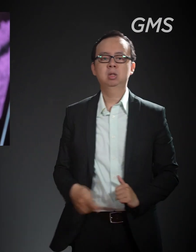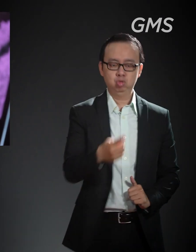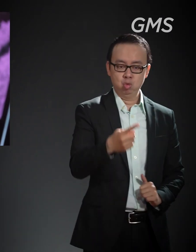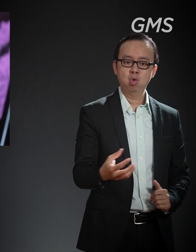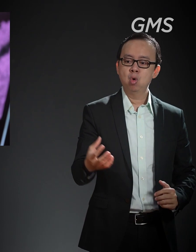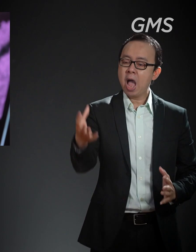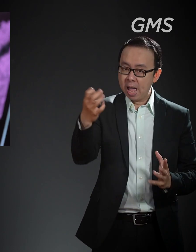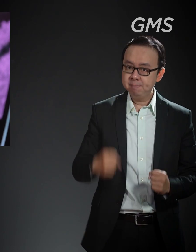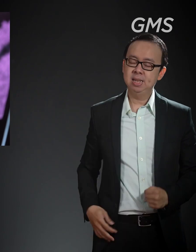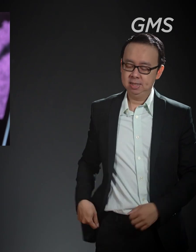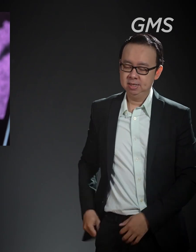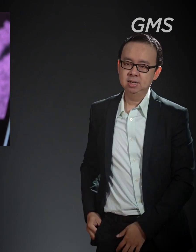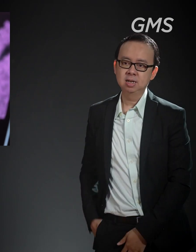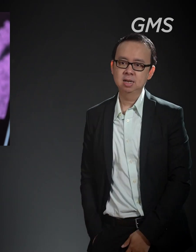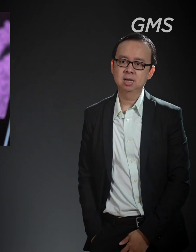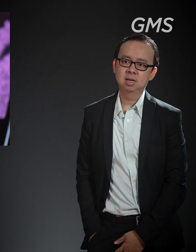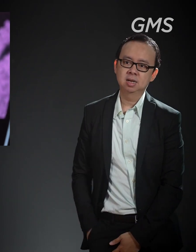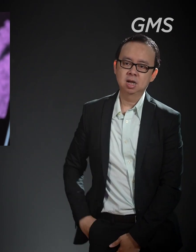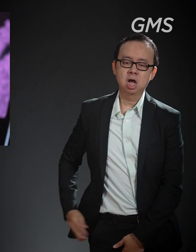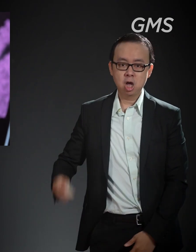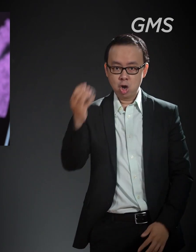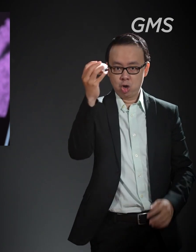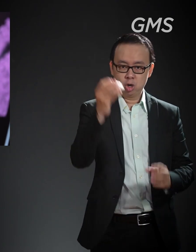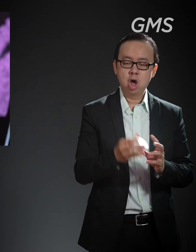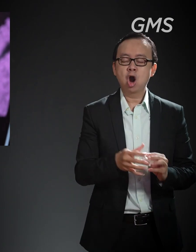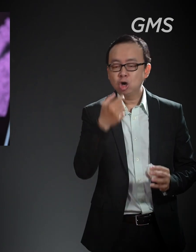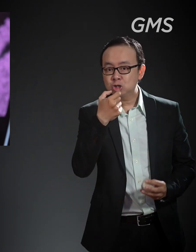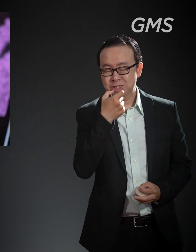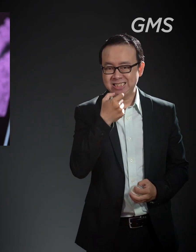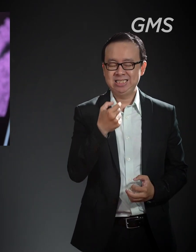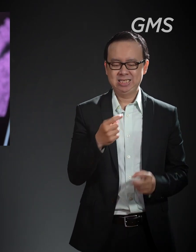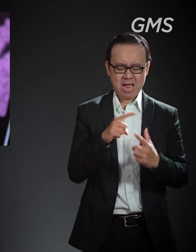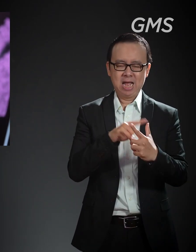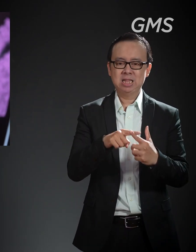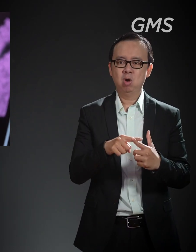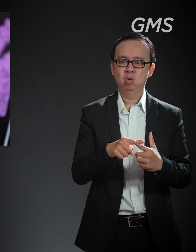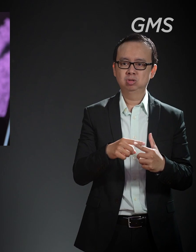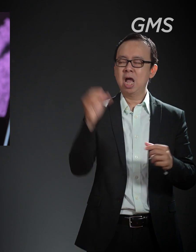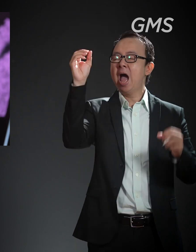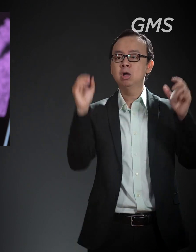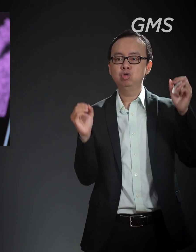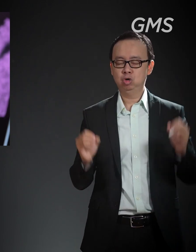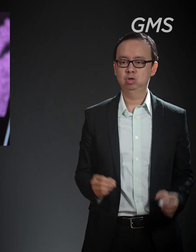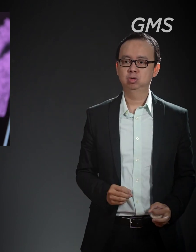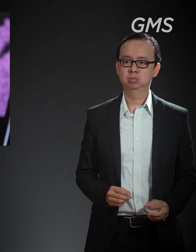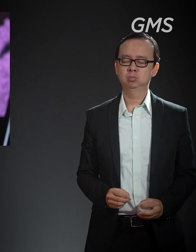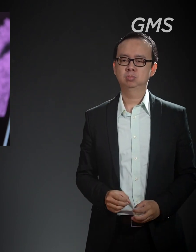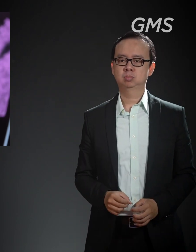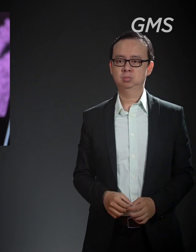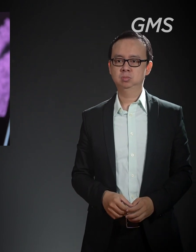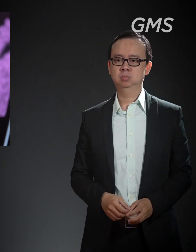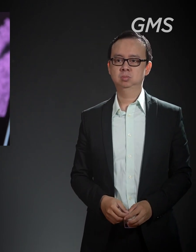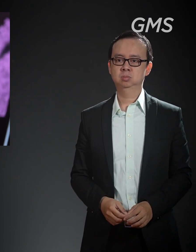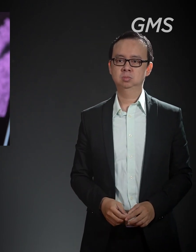roti dan anggur. Air pun jadi dalam hadirat Allah. Yang penting iman Anda kepada